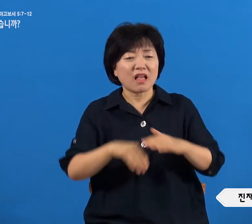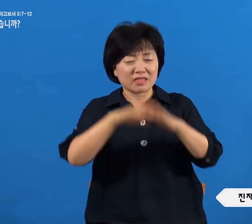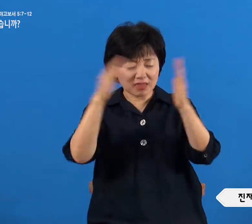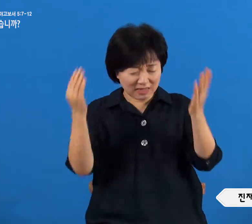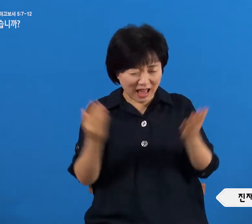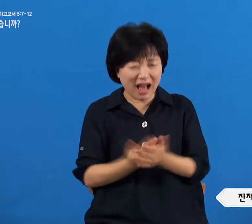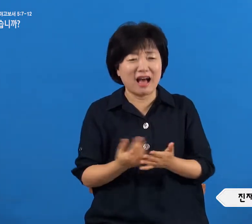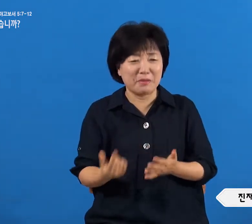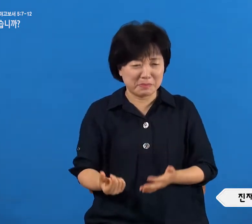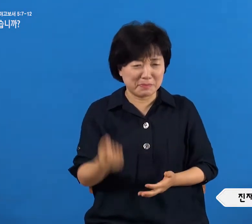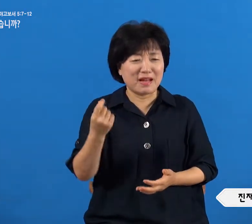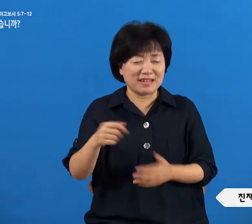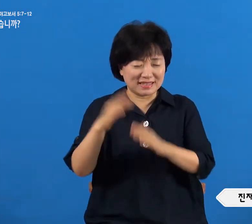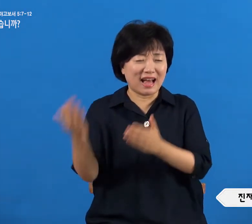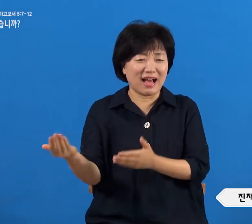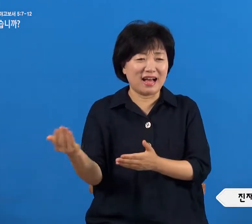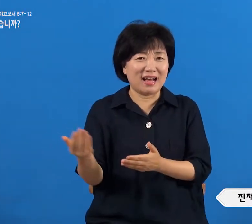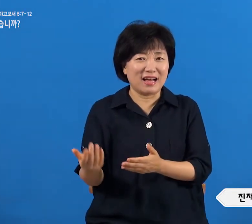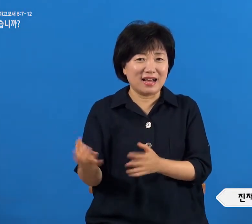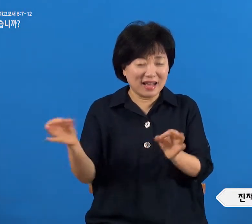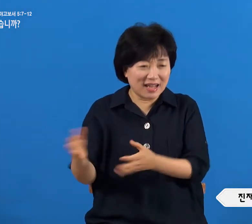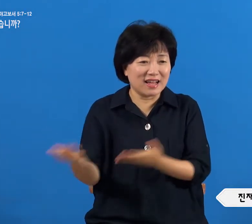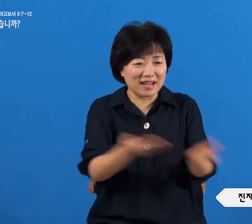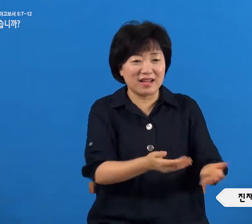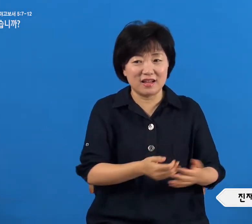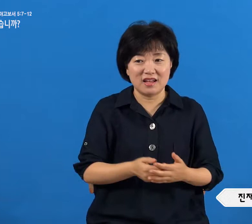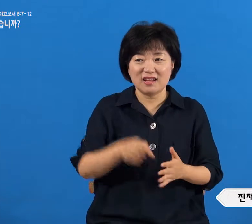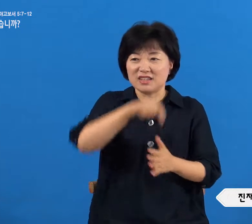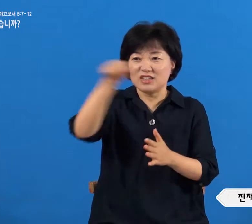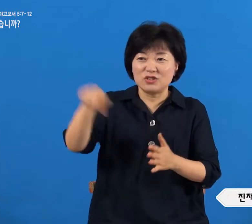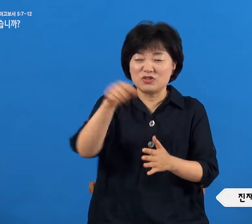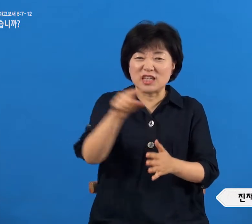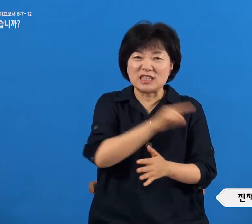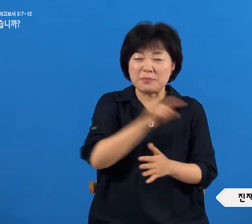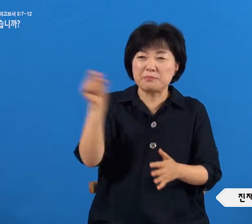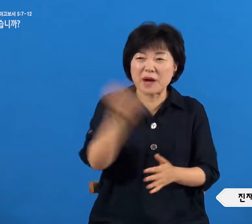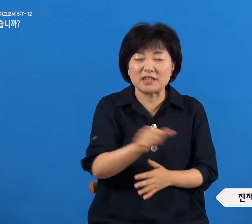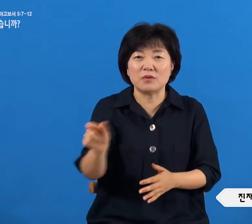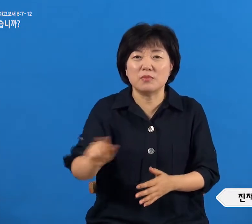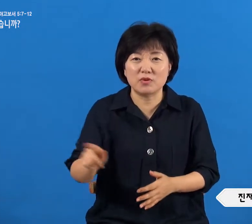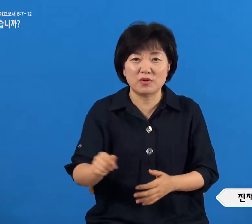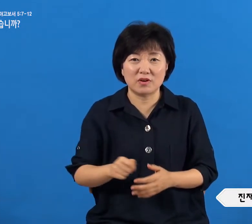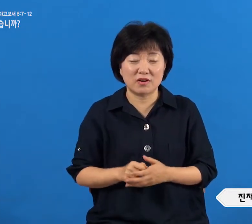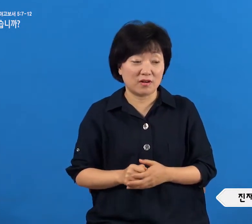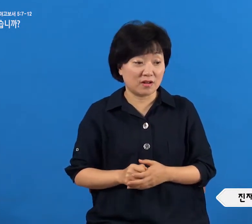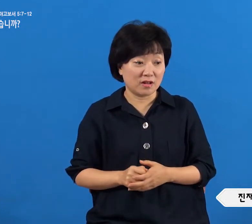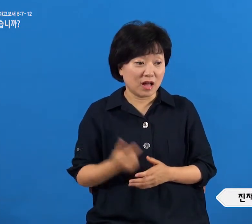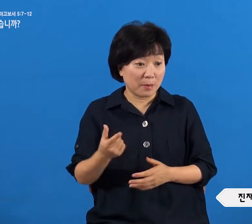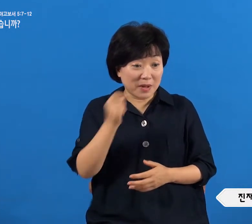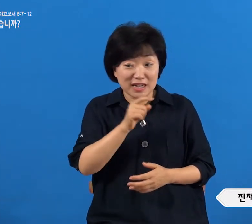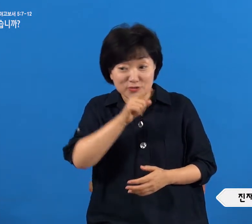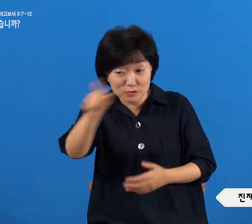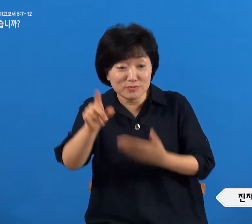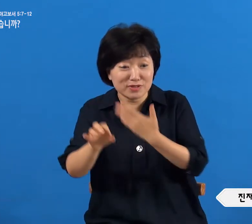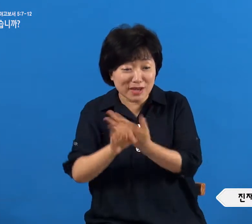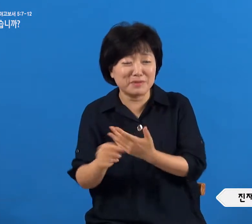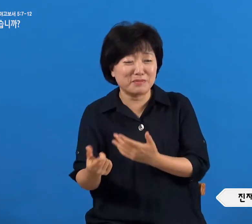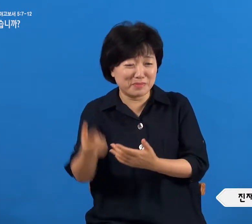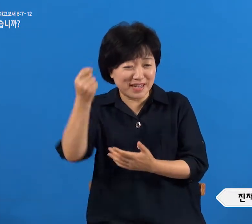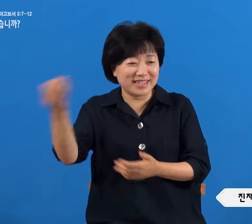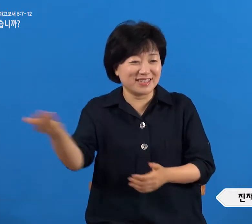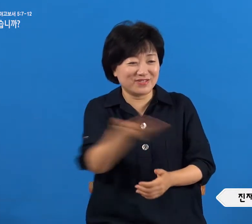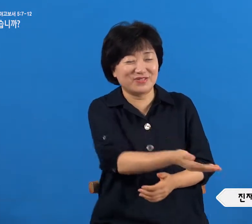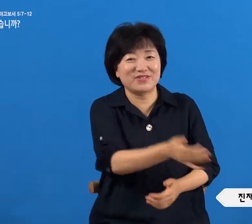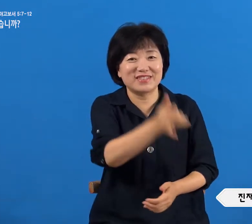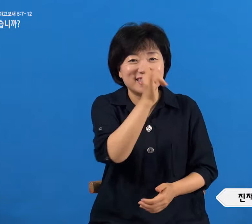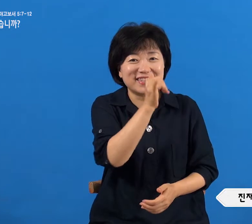빨리 됩니다. 더 빠른 걸 찾습니다. 그러면 이야기합니다. 빨리 주문하면 빨리